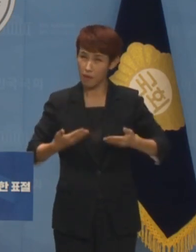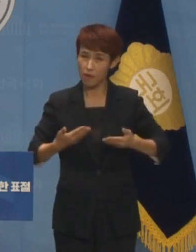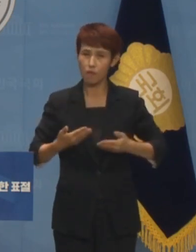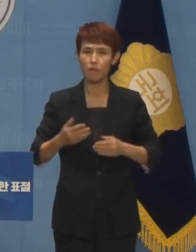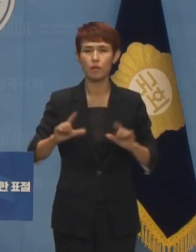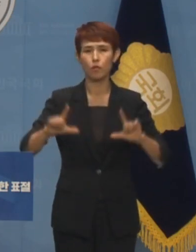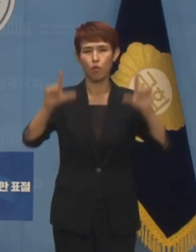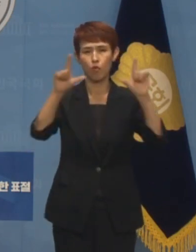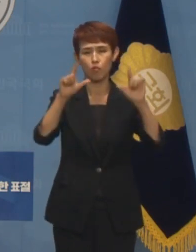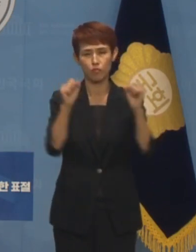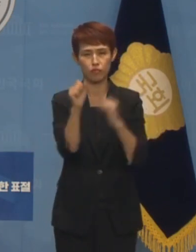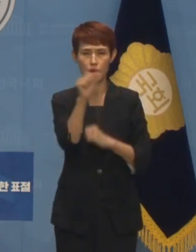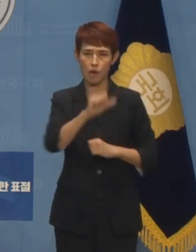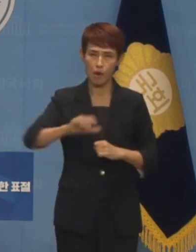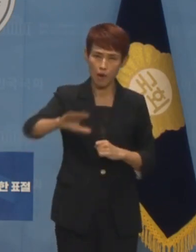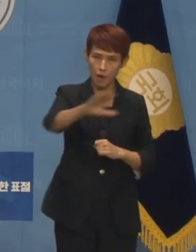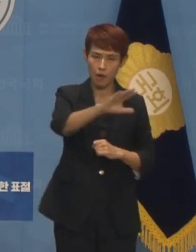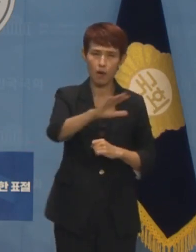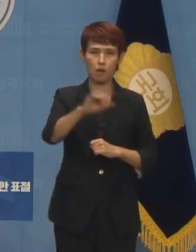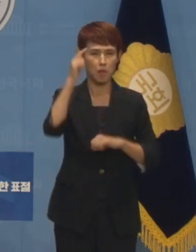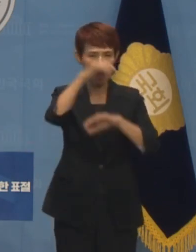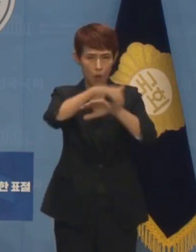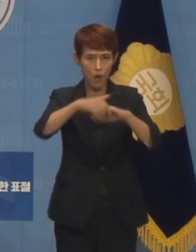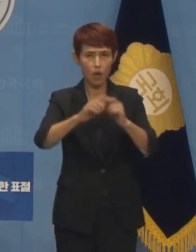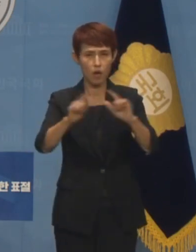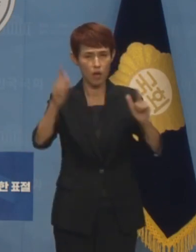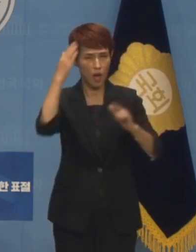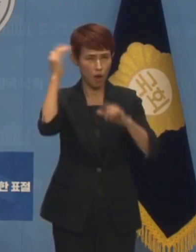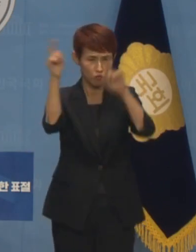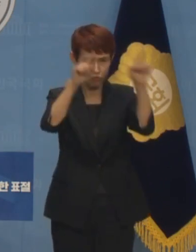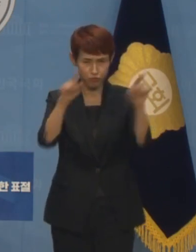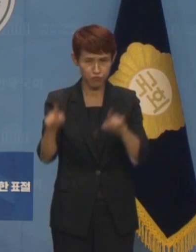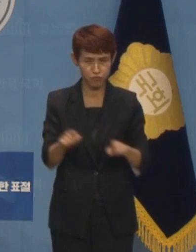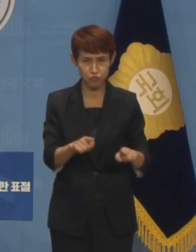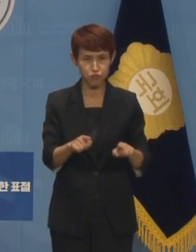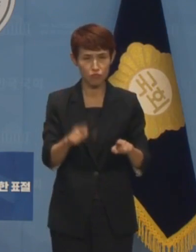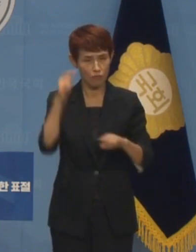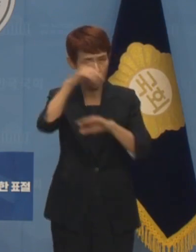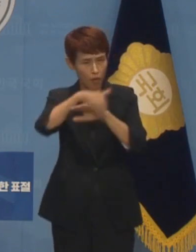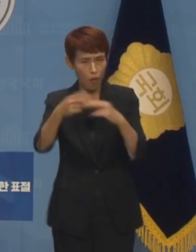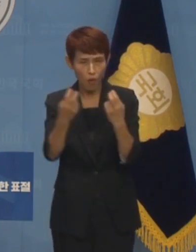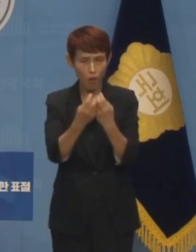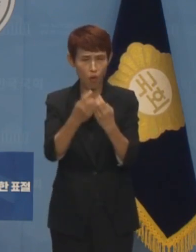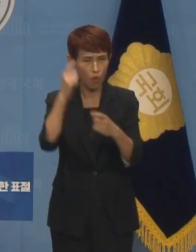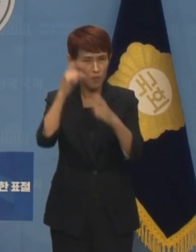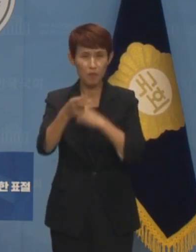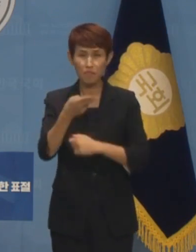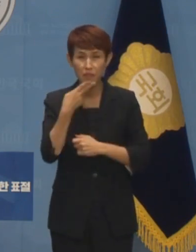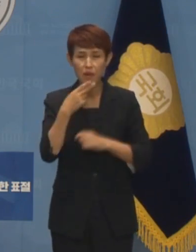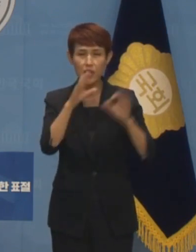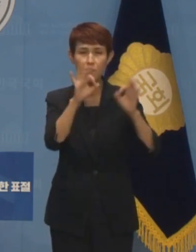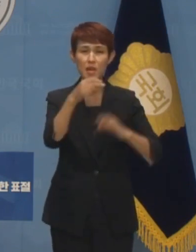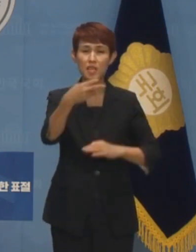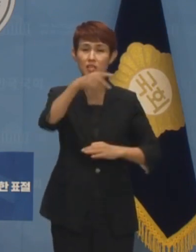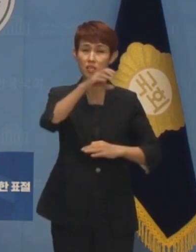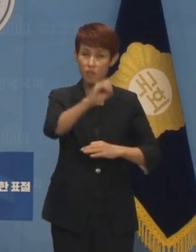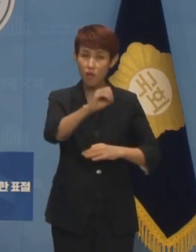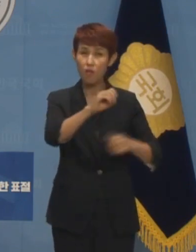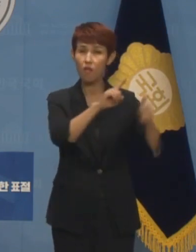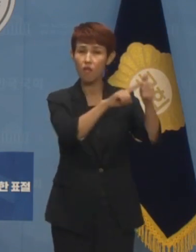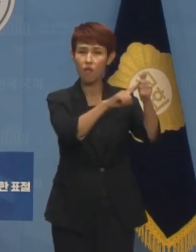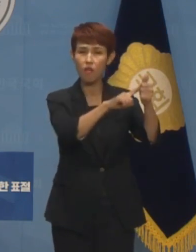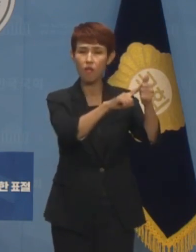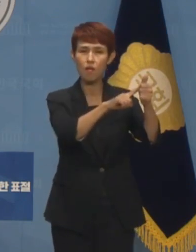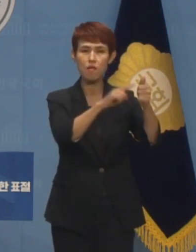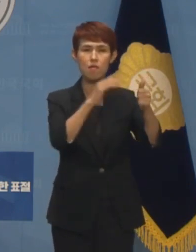전략이나 한반도 평화 번영 전략에 고민이 없다 보니 김일성의 가장 호전적인